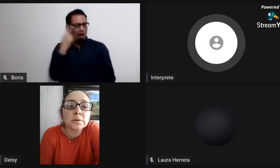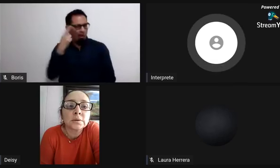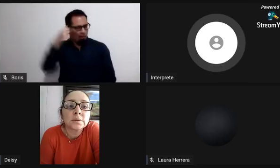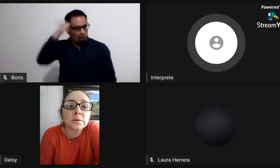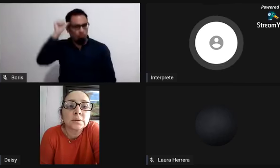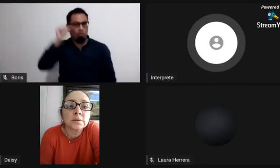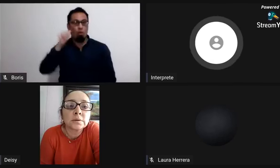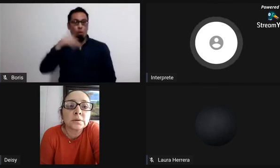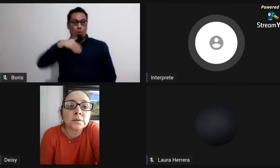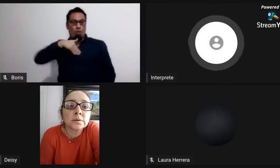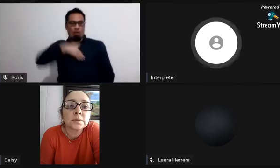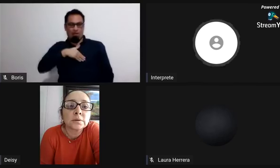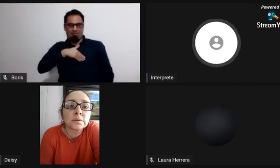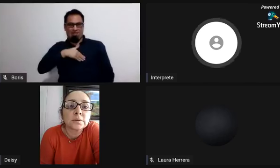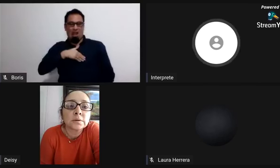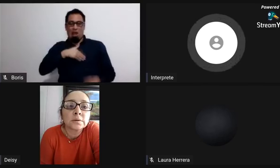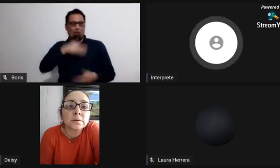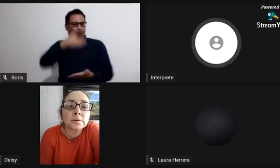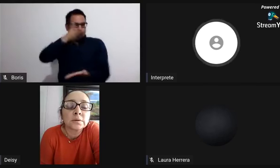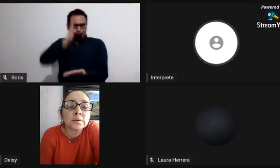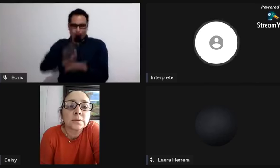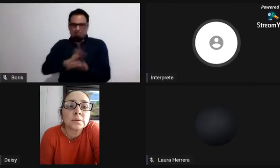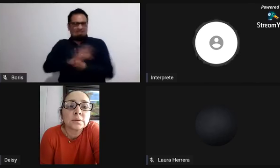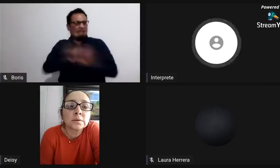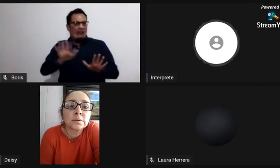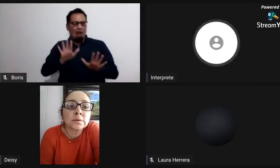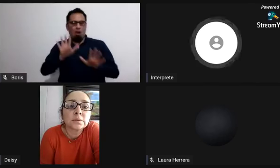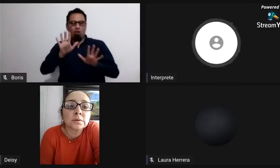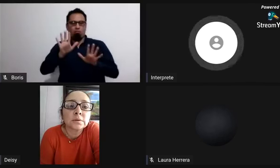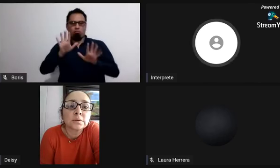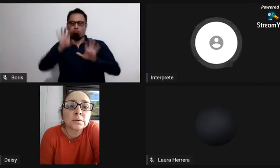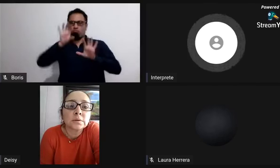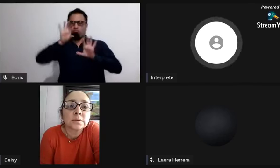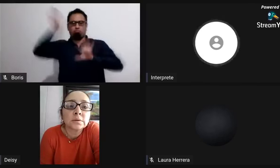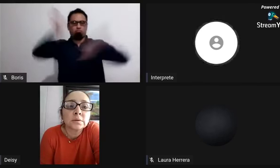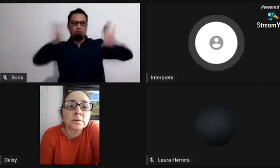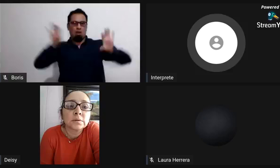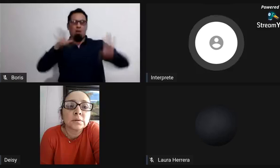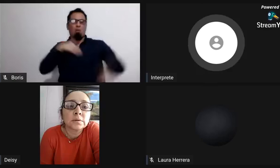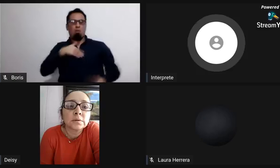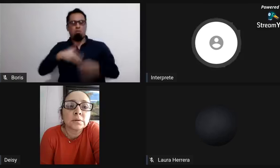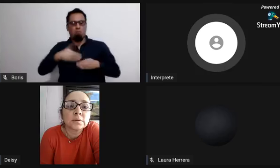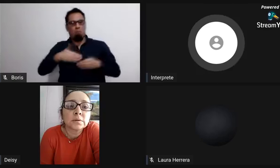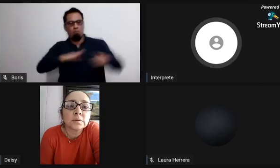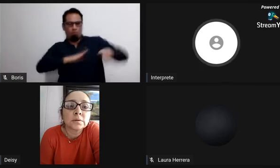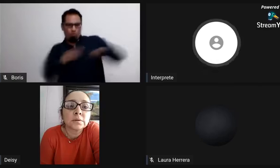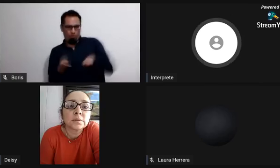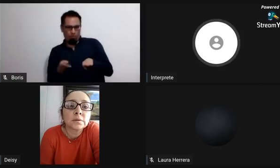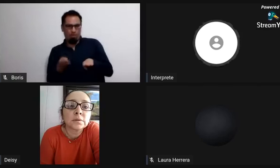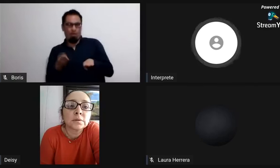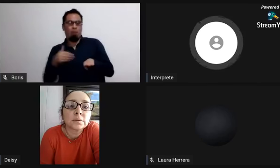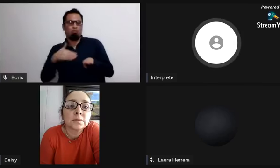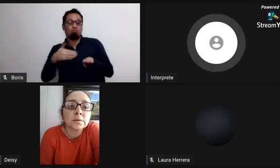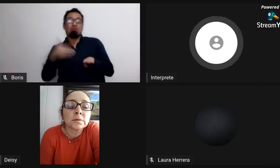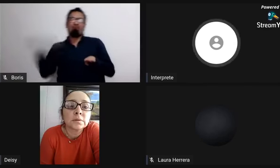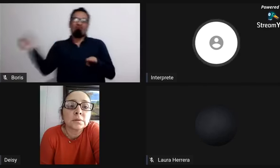de eso, que como recuerdas en la presentación que yo hice, dejó de ser presidente Simón Bolívar, porque pues